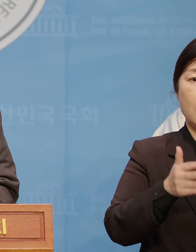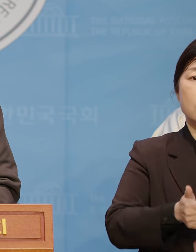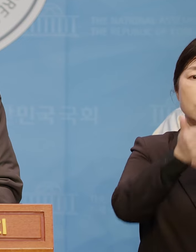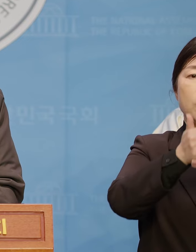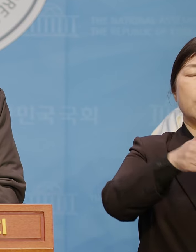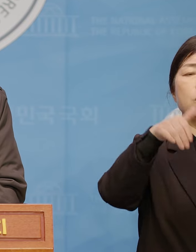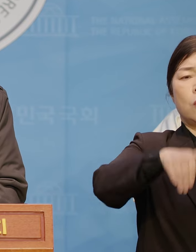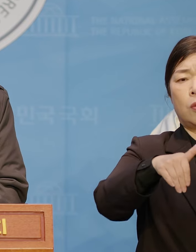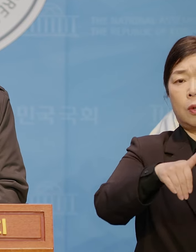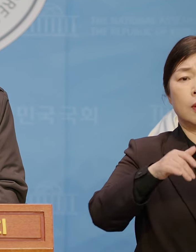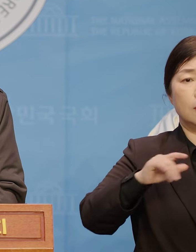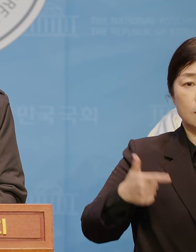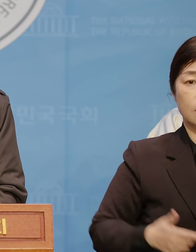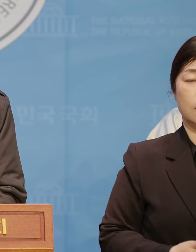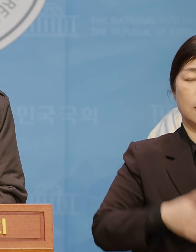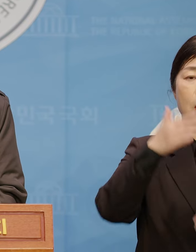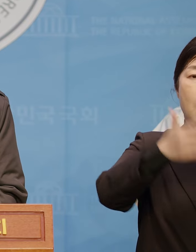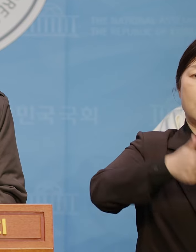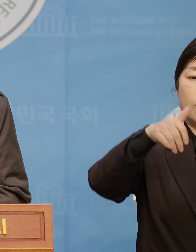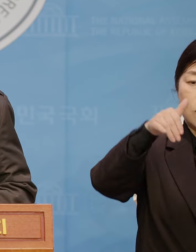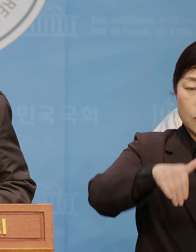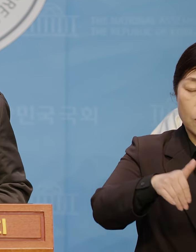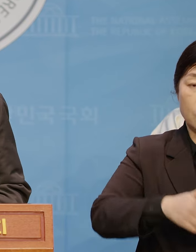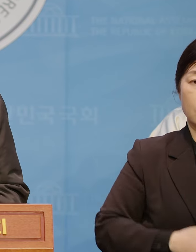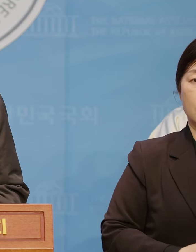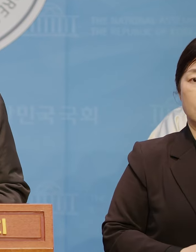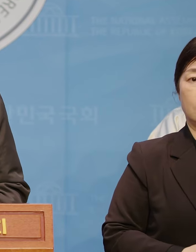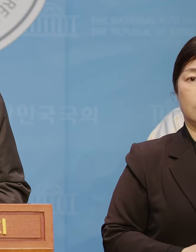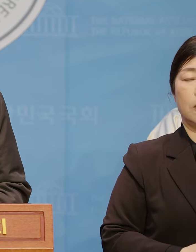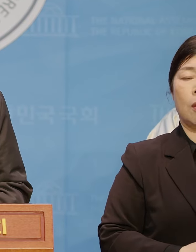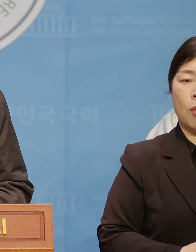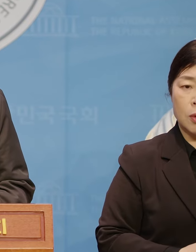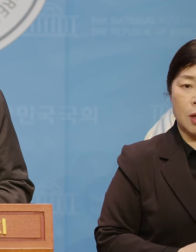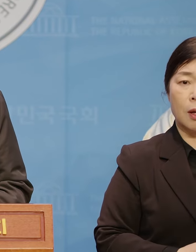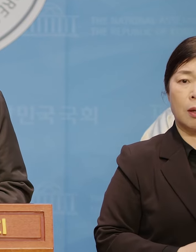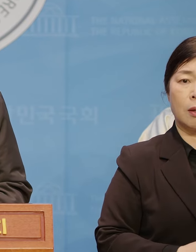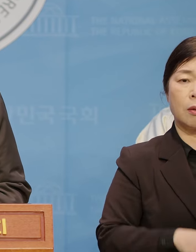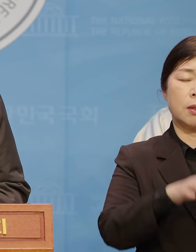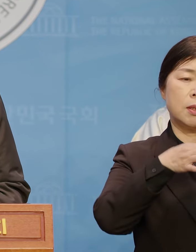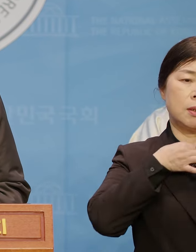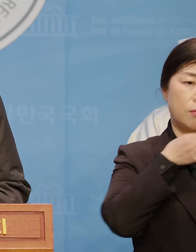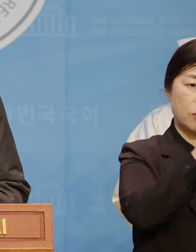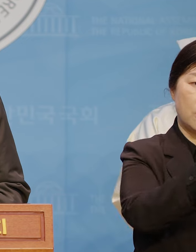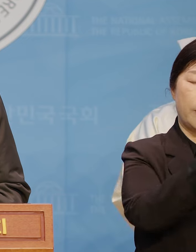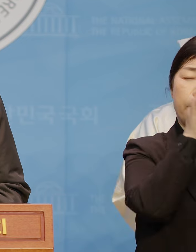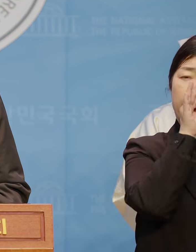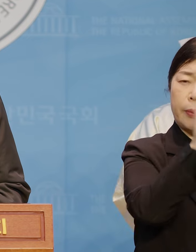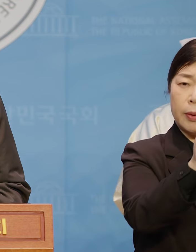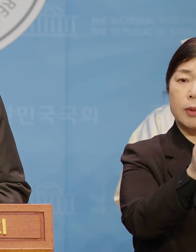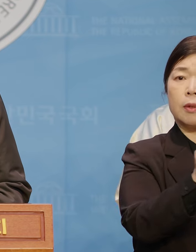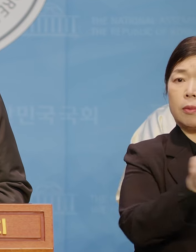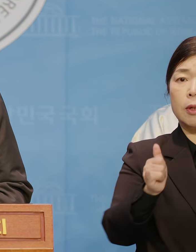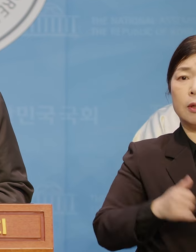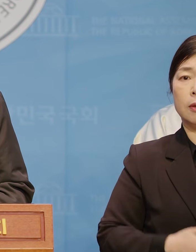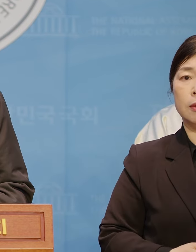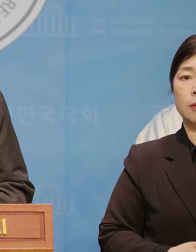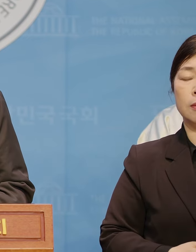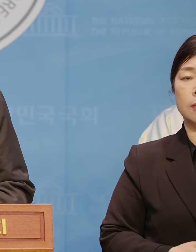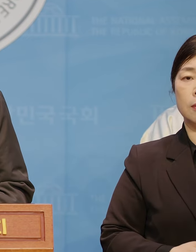종 이라든가 하나님의 종 이라든가 목사라고 불릴 수가 없는